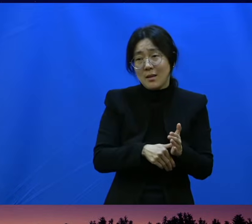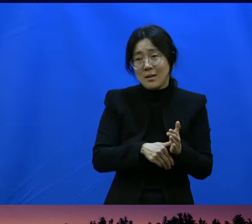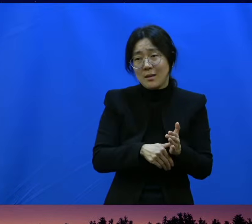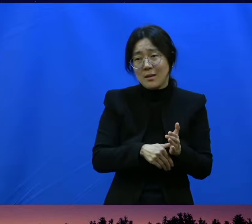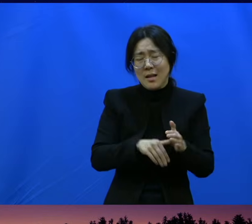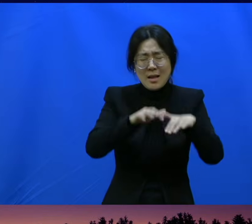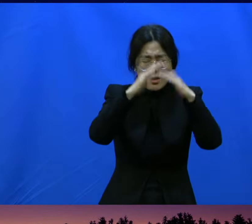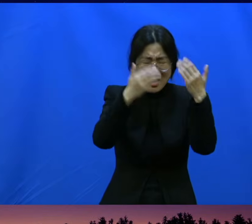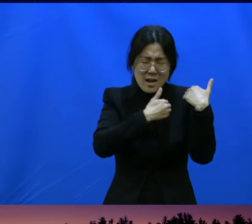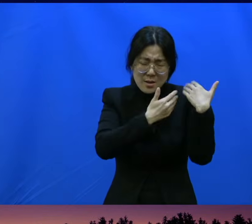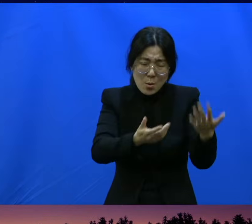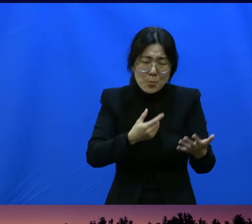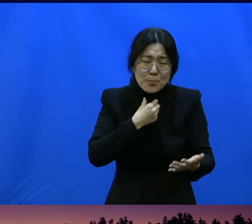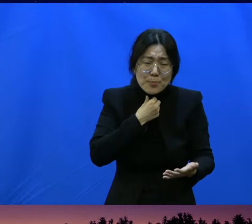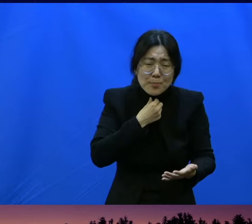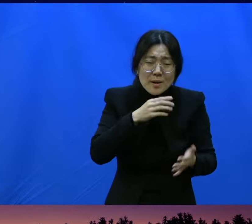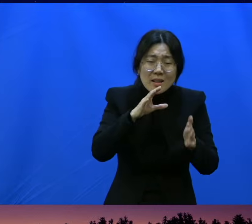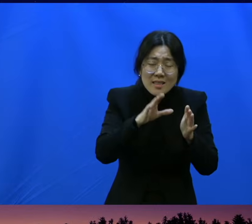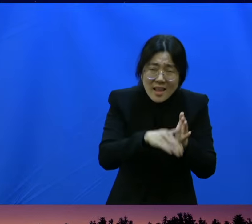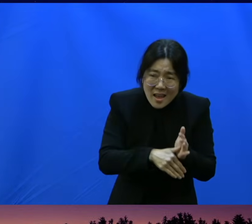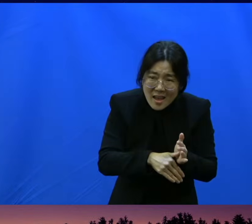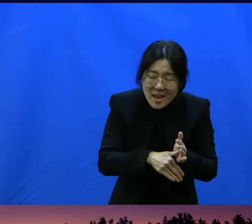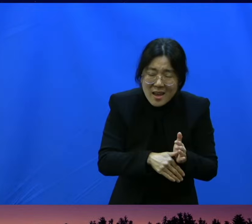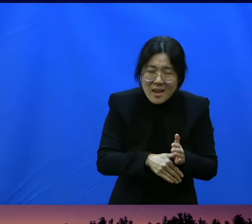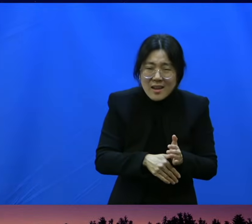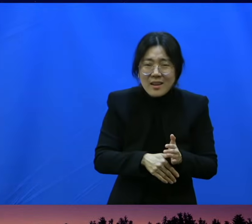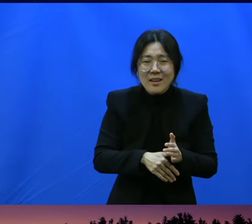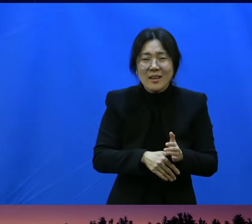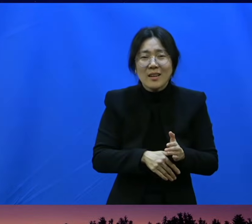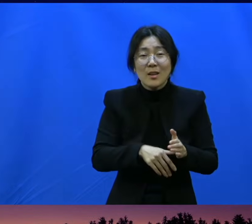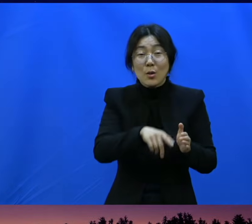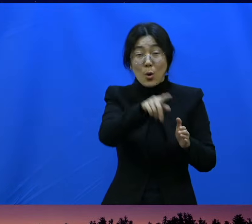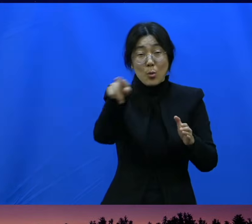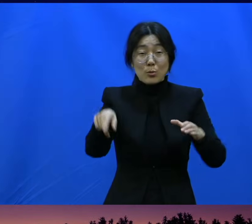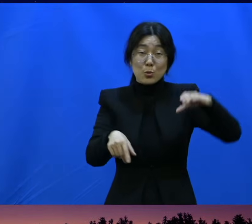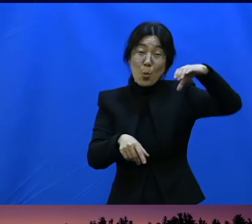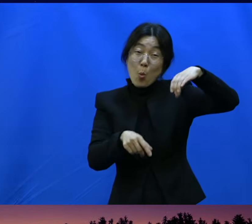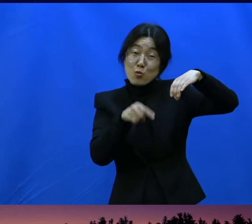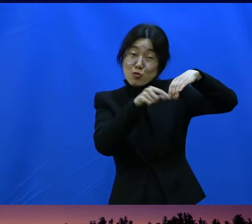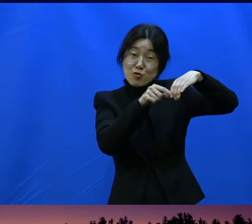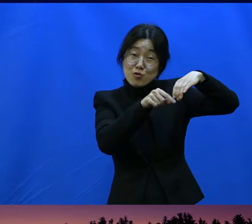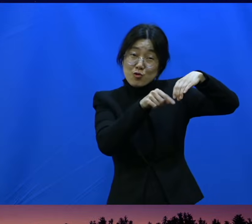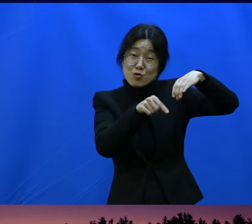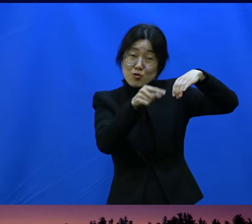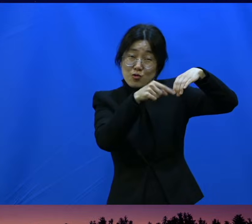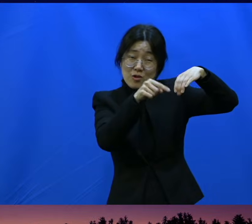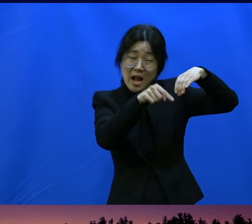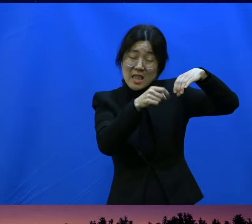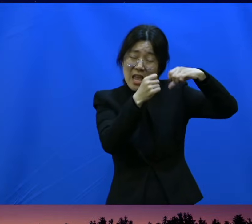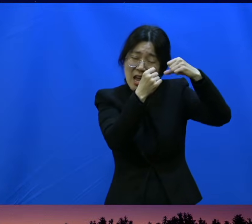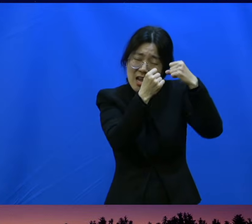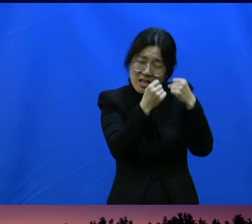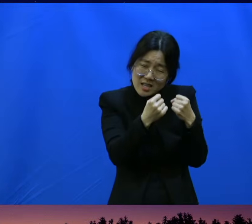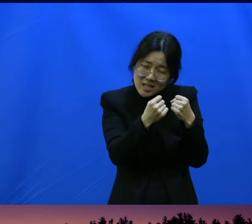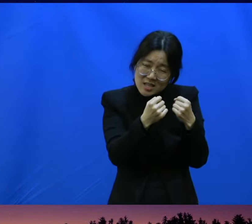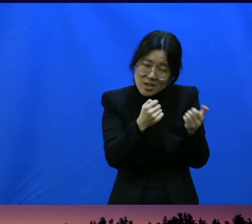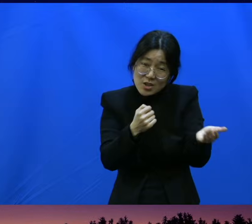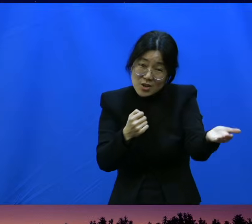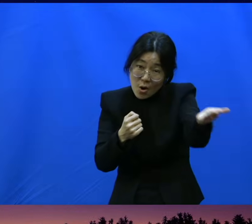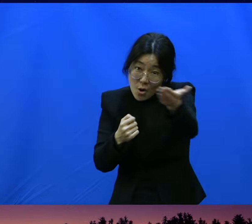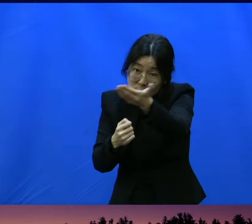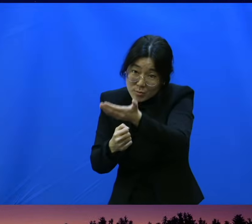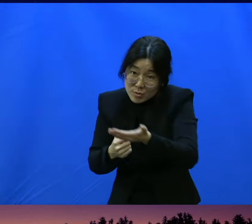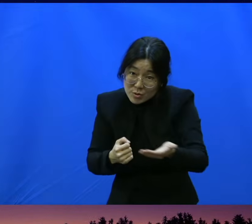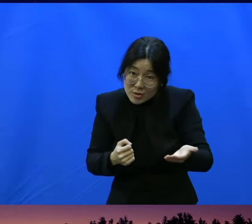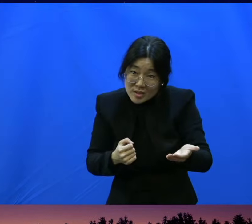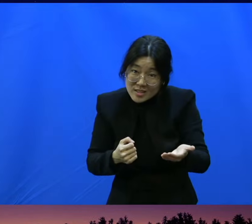여러분, 하나님 지금도 외롭게 동굴 속에 있는 자들을 찾아오십니다. 인생의 내리막길일 때가 바로 하나님을 만날